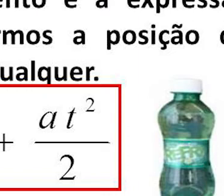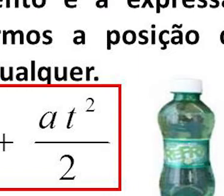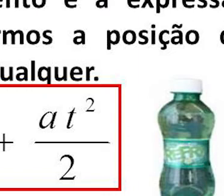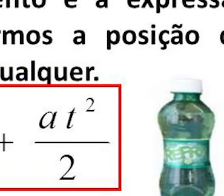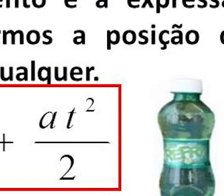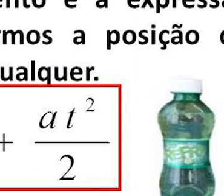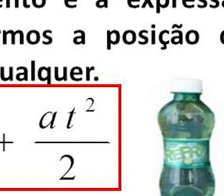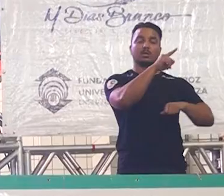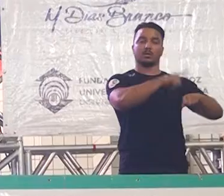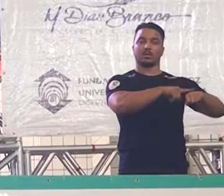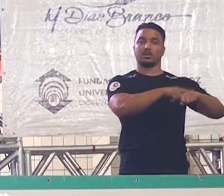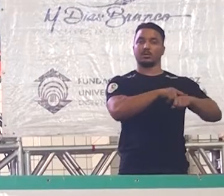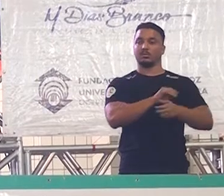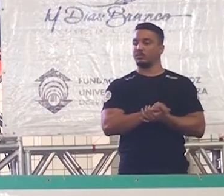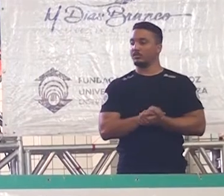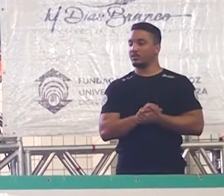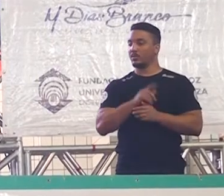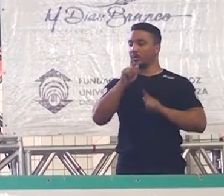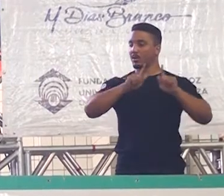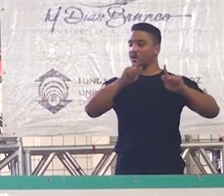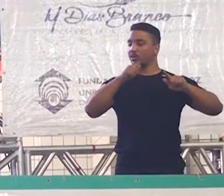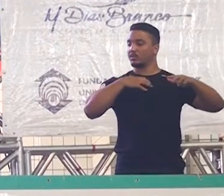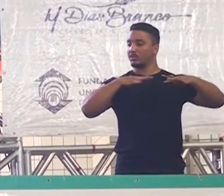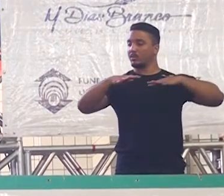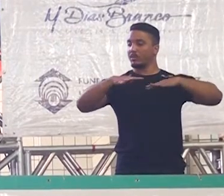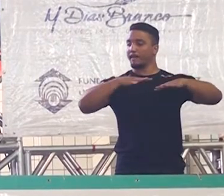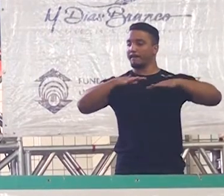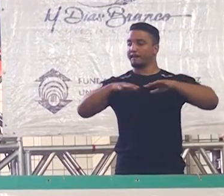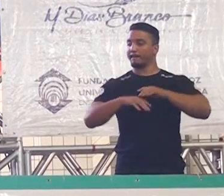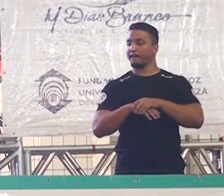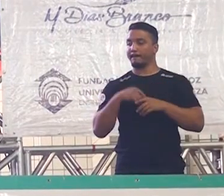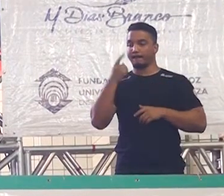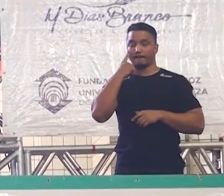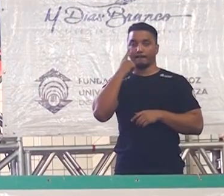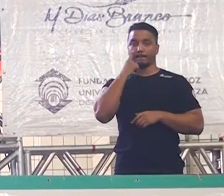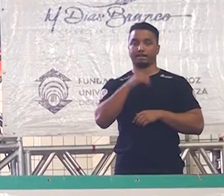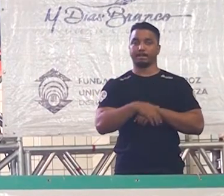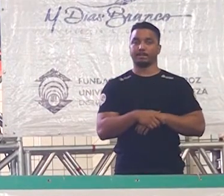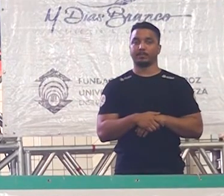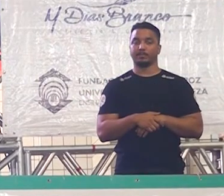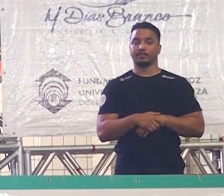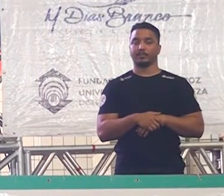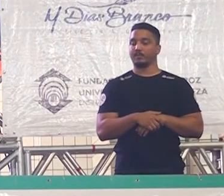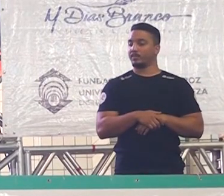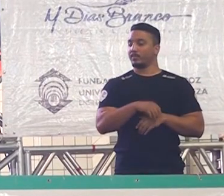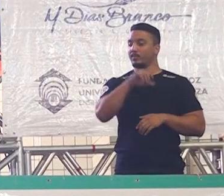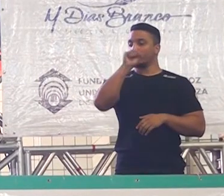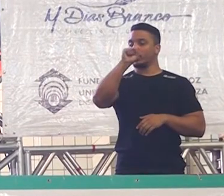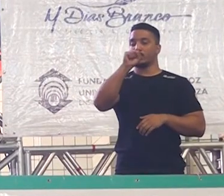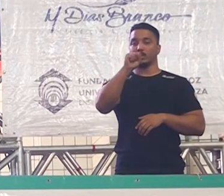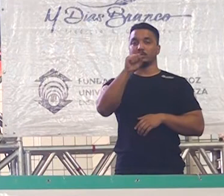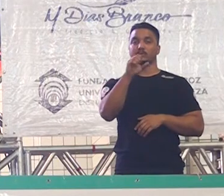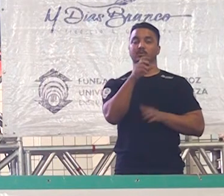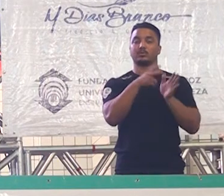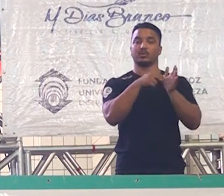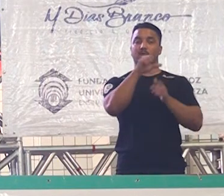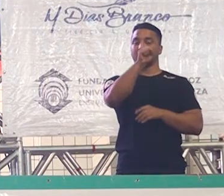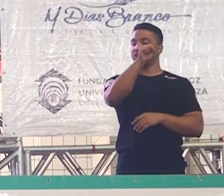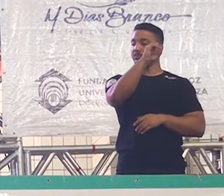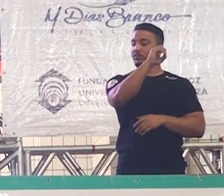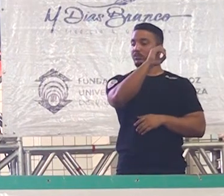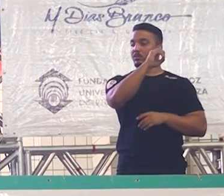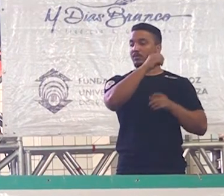gráficos do movimento. Observa que essa equação que você tem aí do sem soda vou tomar meia água tônica, o tempo está elevado ao